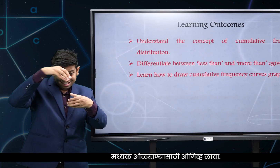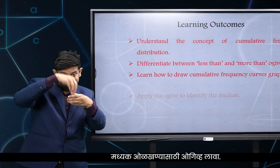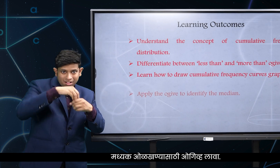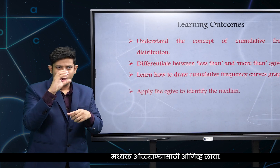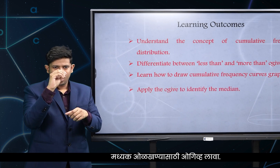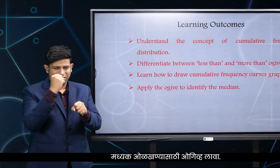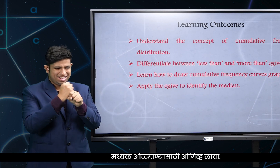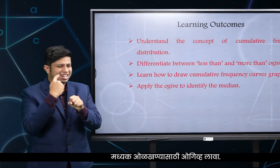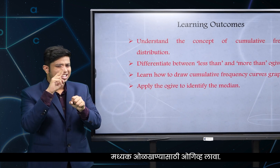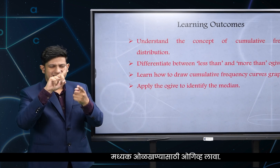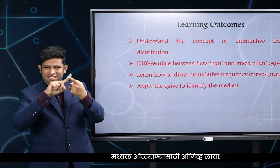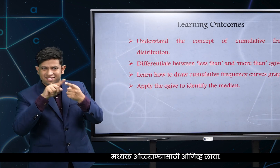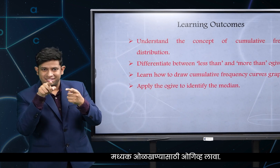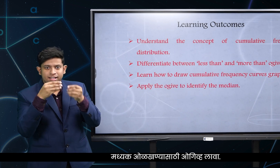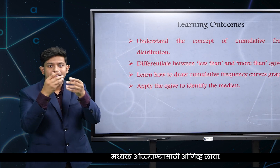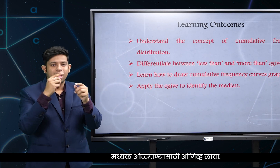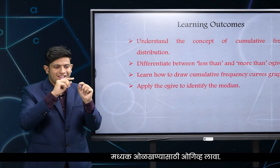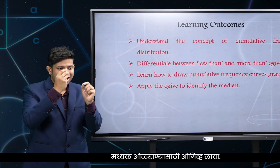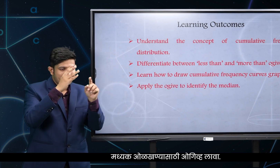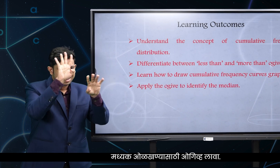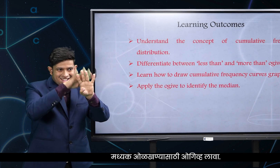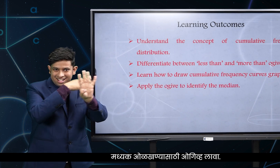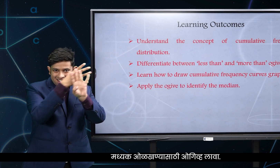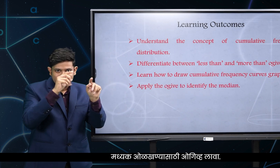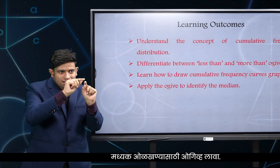मध्यक ओळखण्यासाठी ऑगिव्ह लावा.